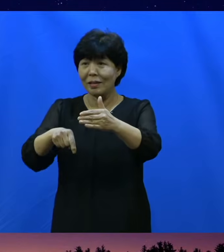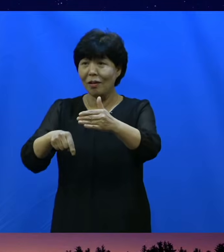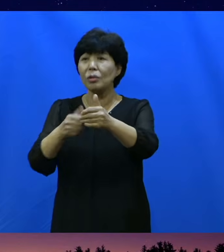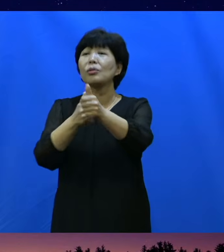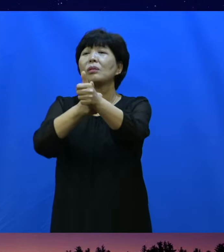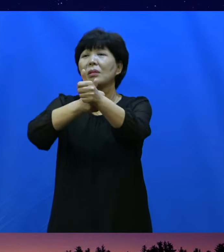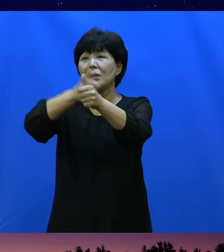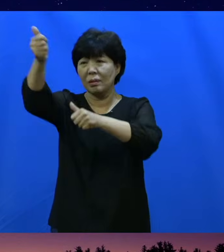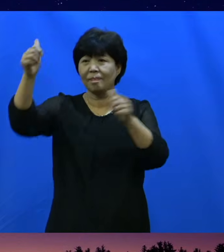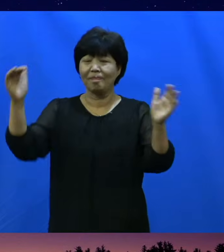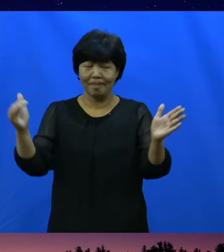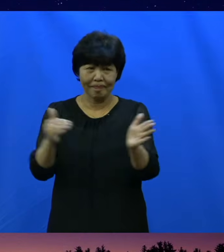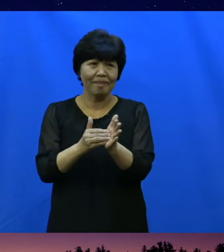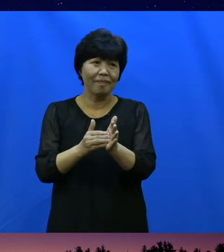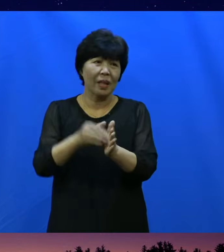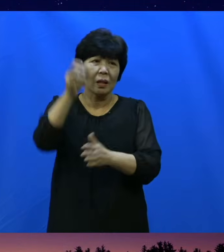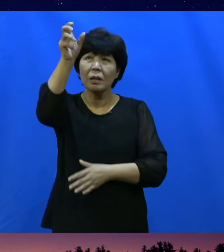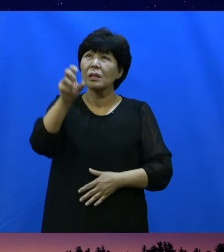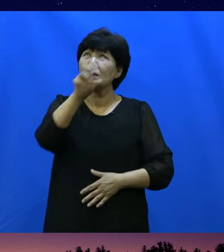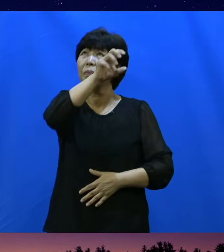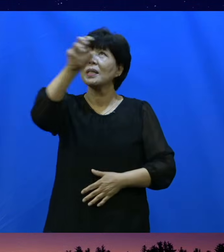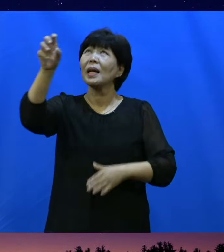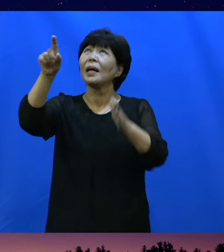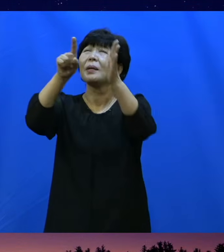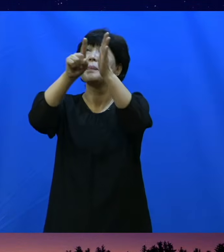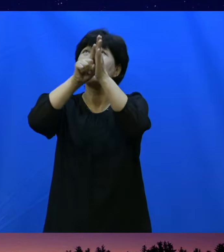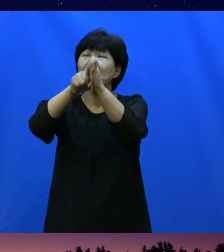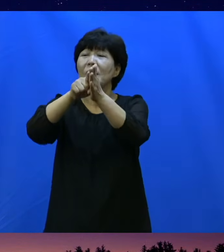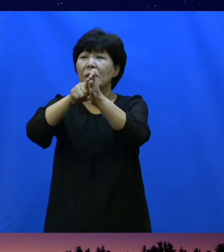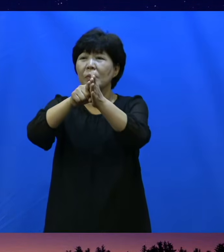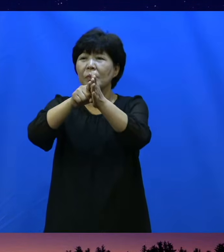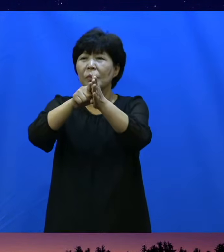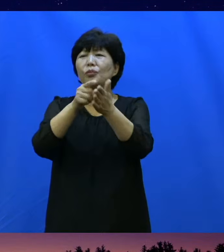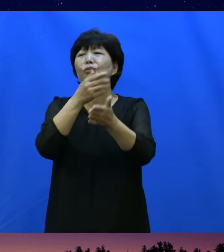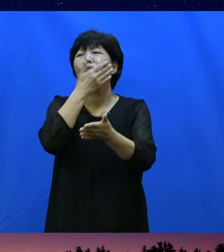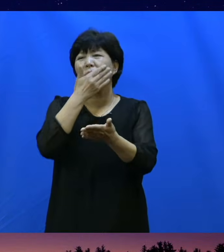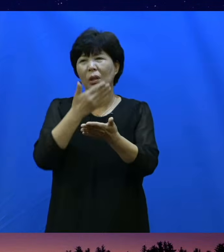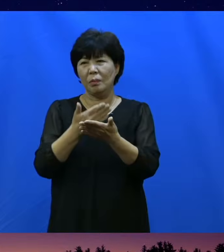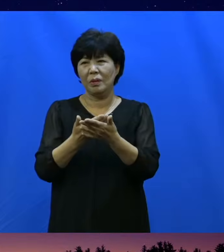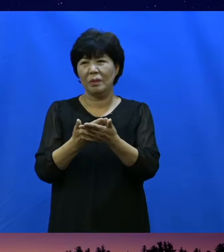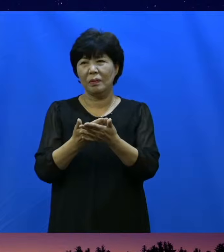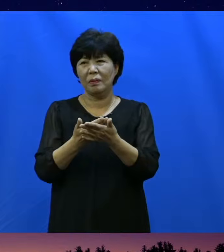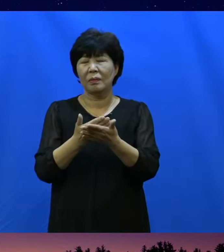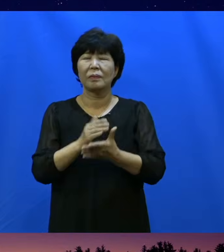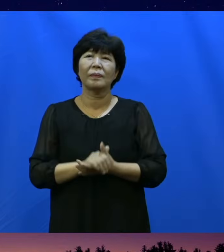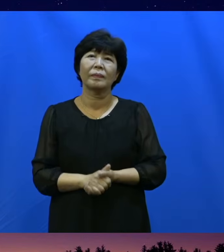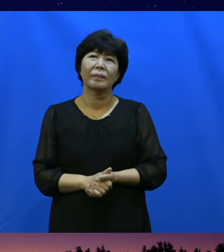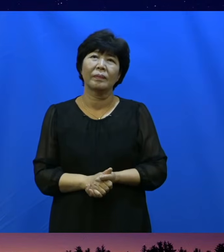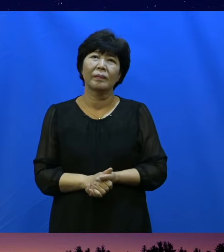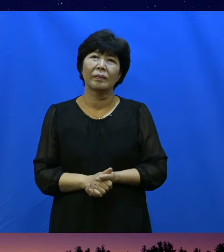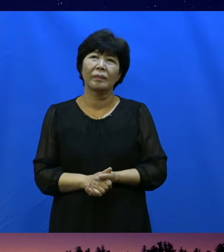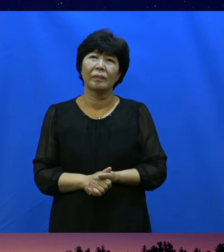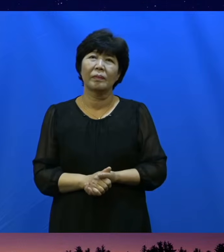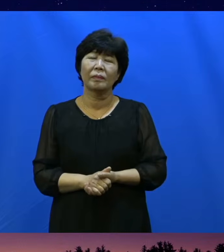그러니까 여러분, 십자가 신앙이 중요해요. 여러분, 이 바탕에 십자가가 있어야 돼요.